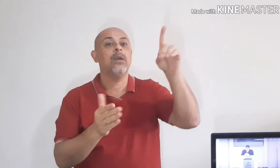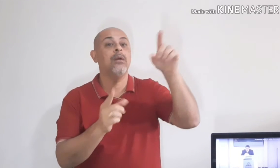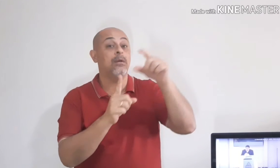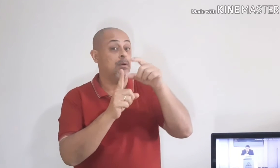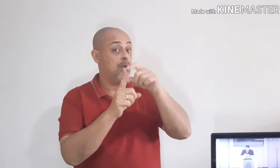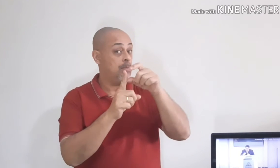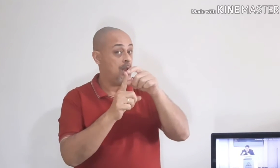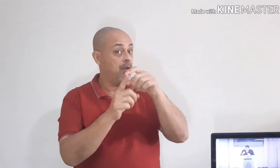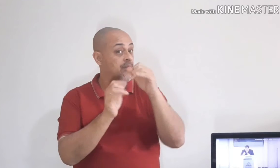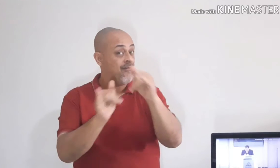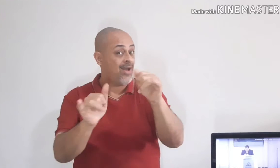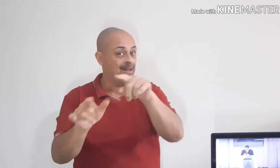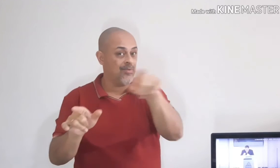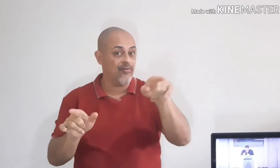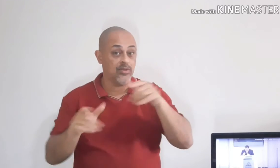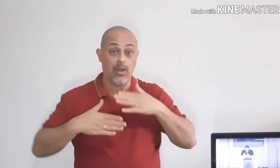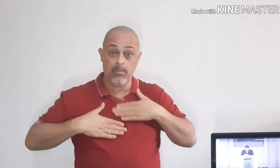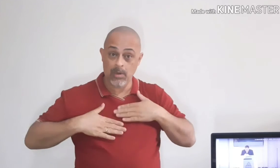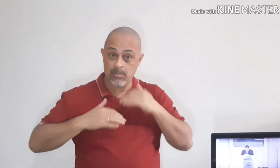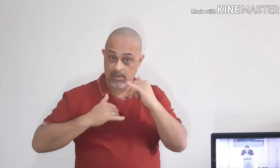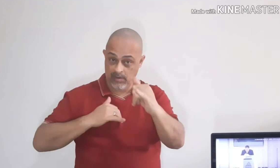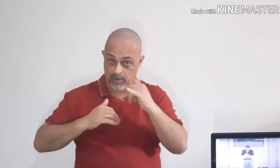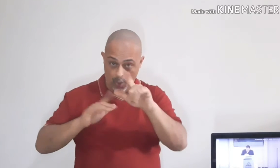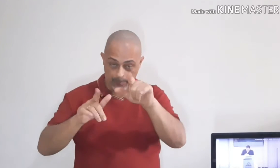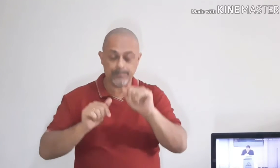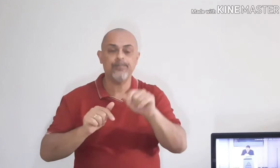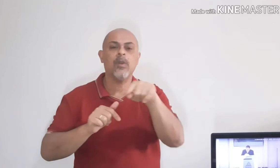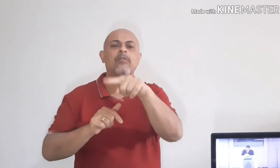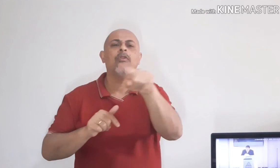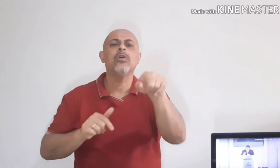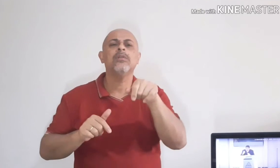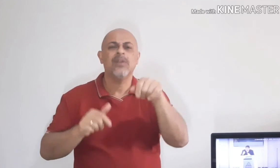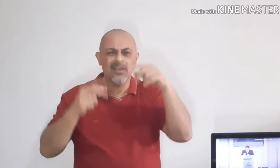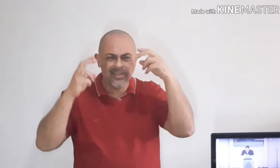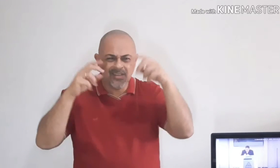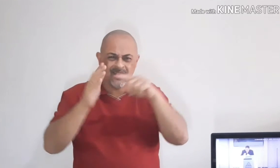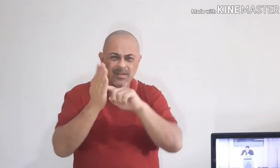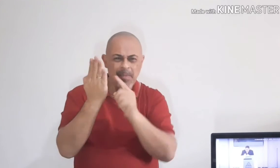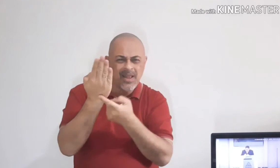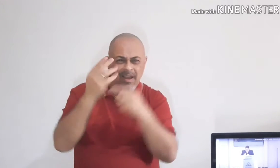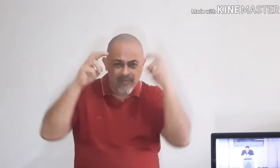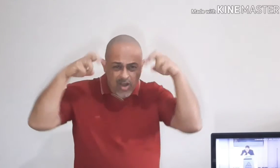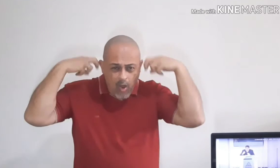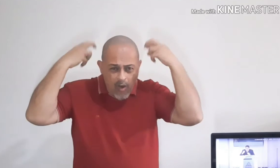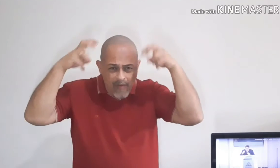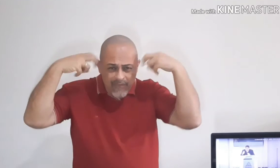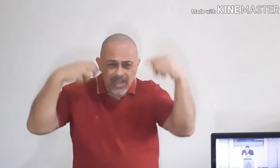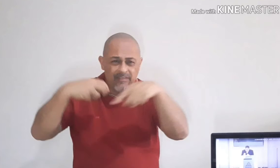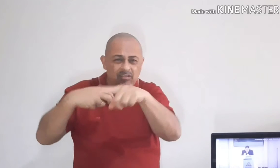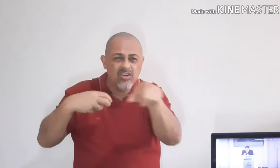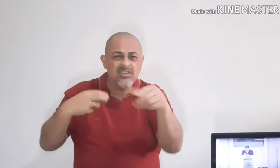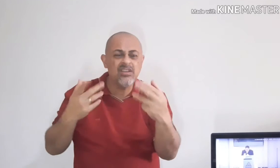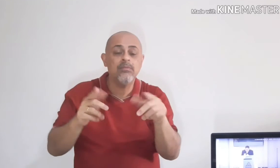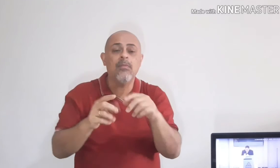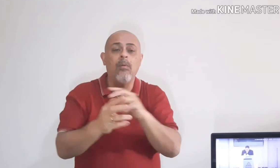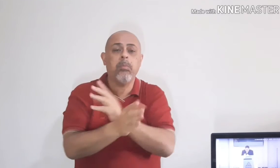a mim e a você: porque estáveis desgarrados como ovelhas, agora, porém, vos